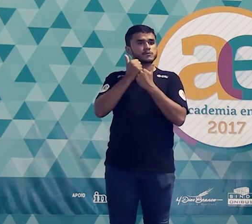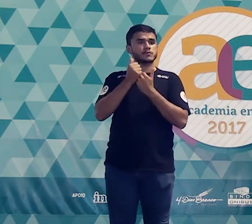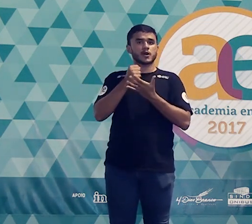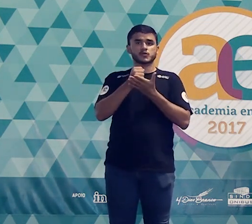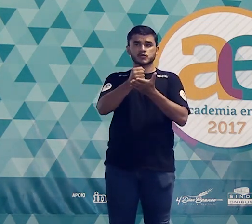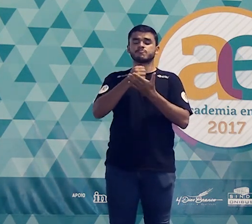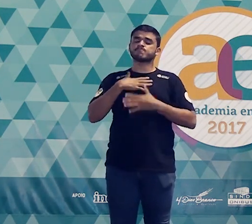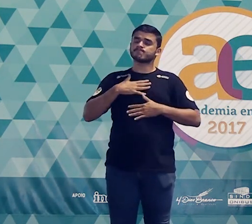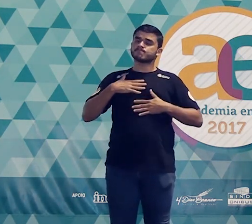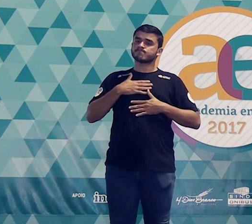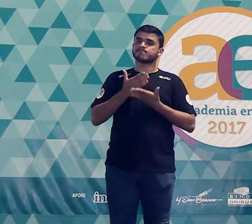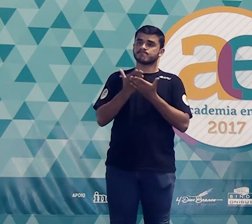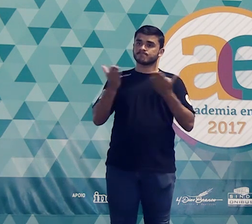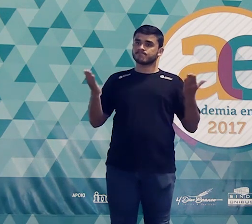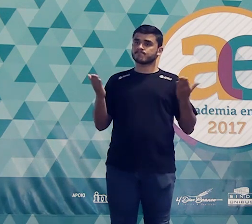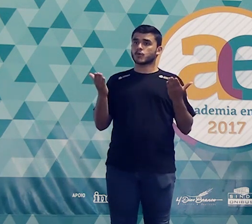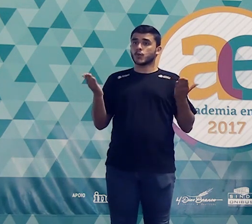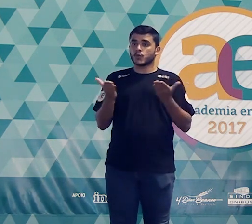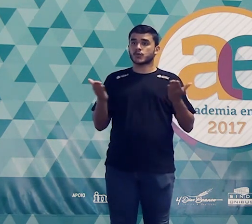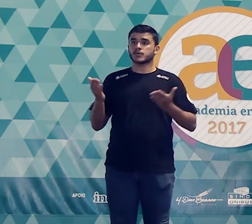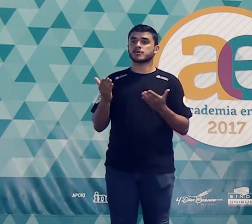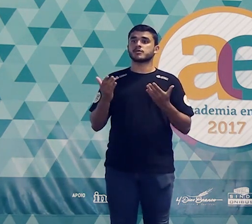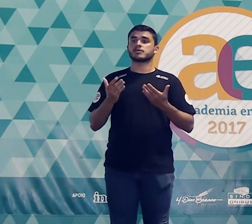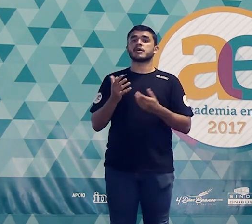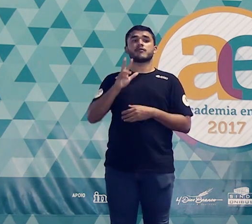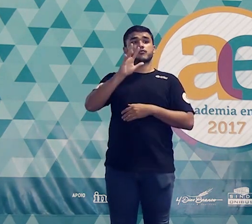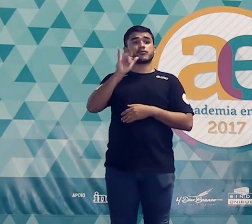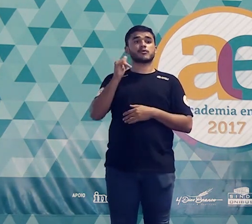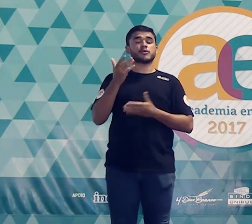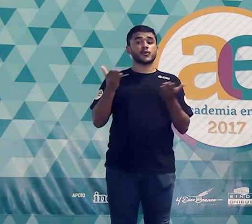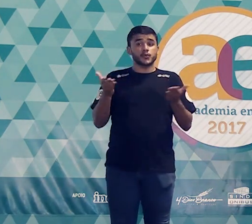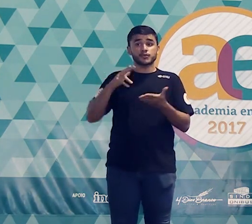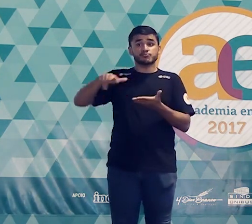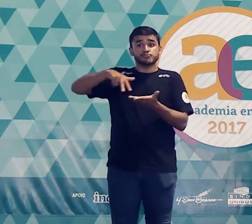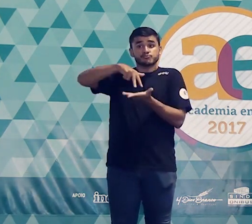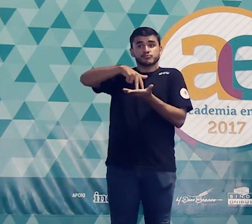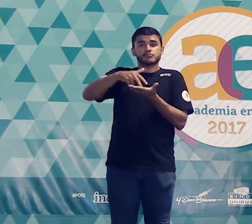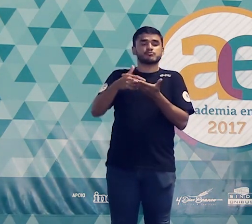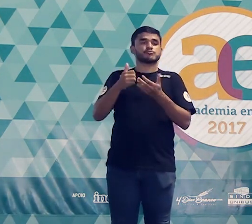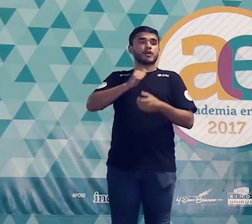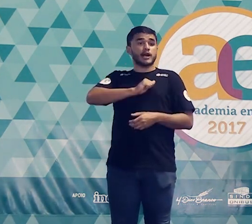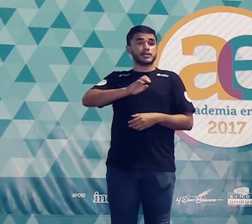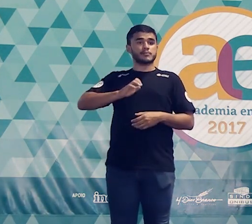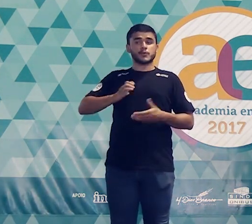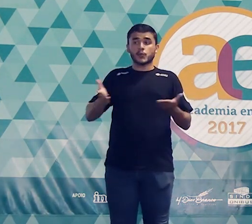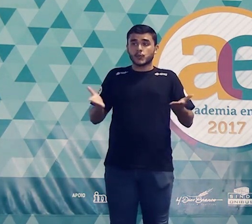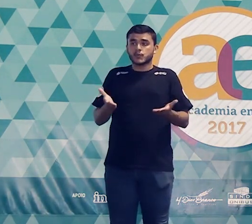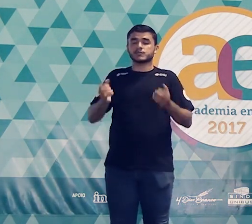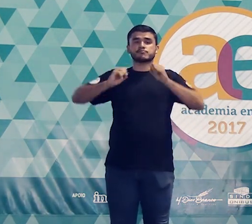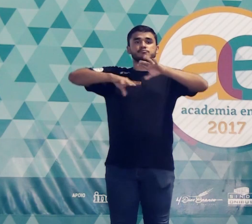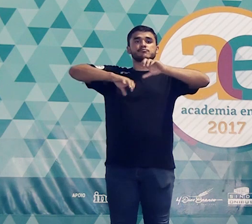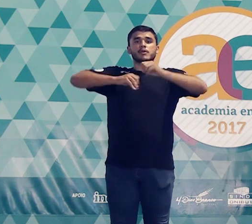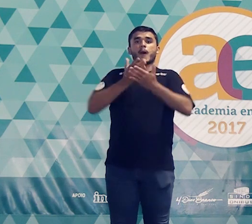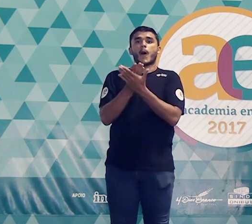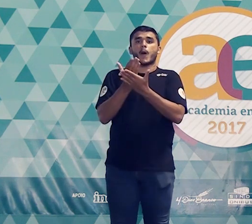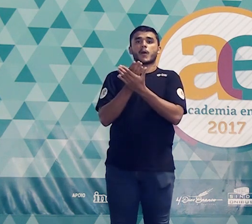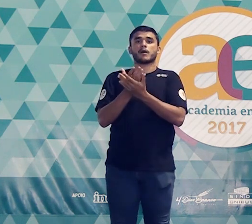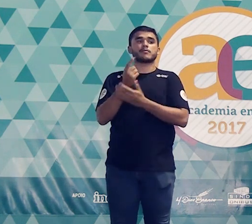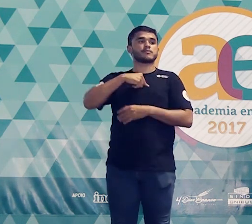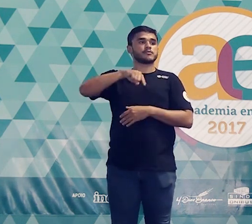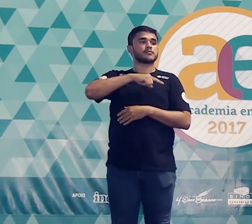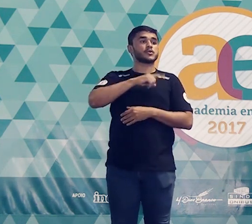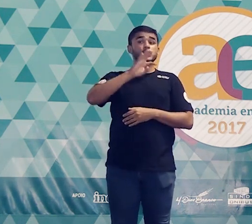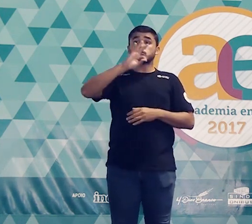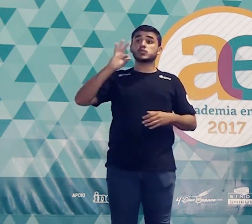grande prazer estar com vocês. Me sinto honrado em ter participado desse encontro com vocês e realmente desejo que